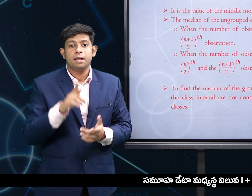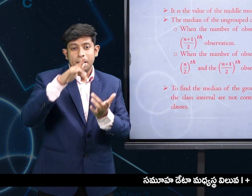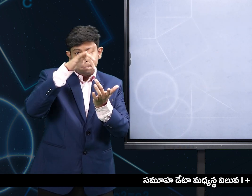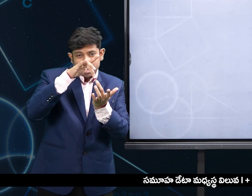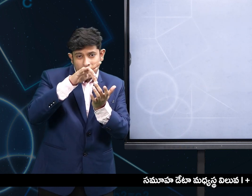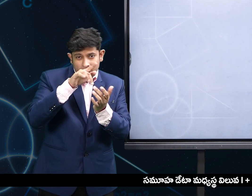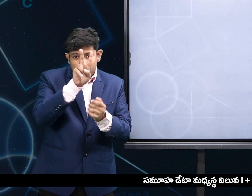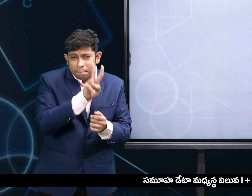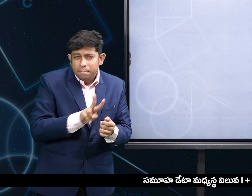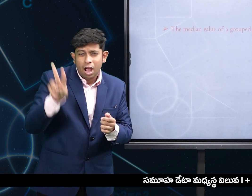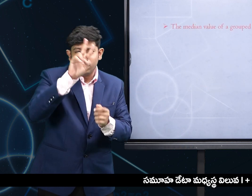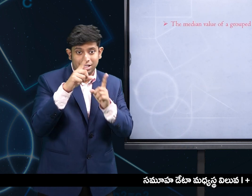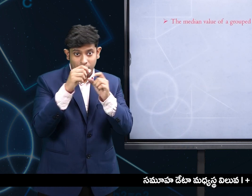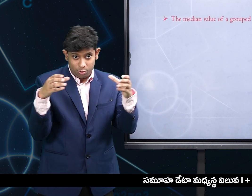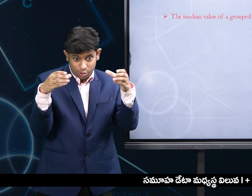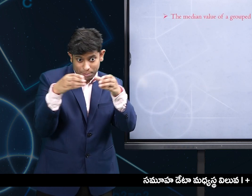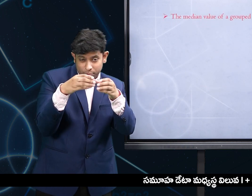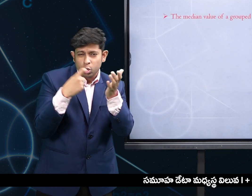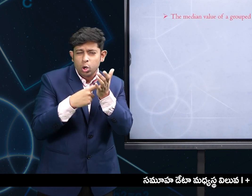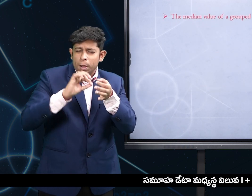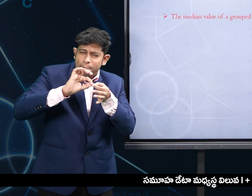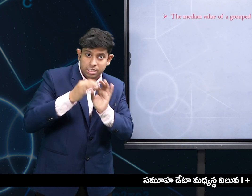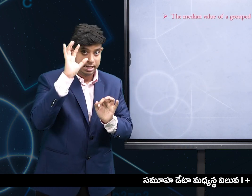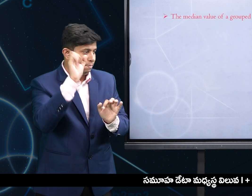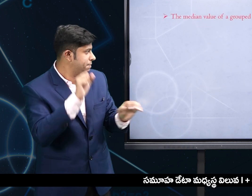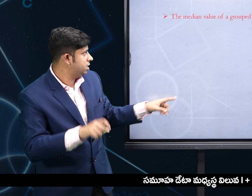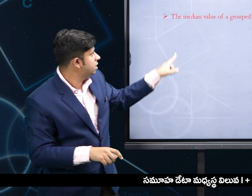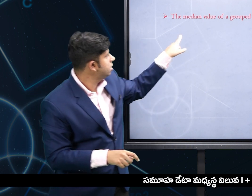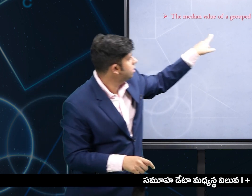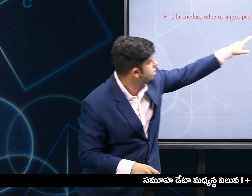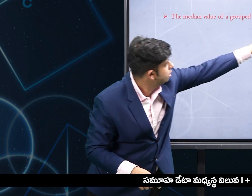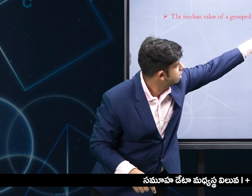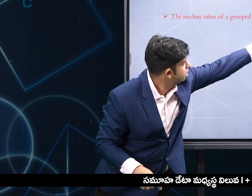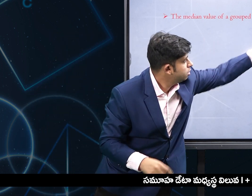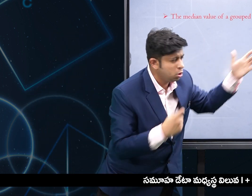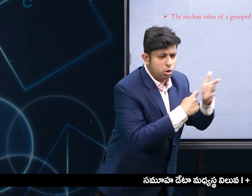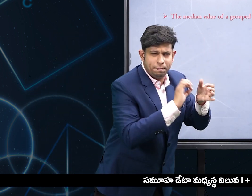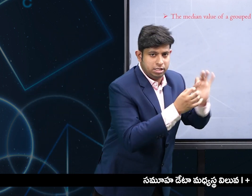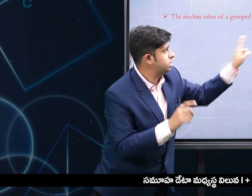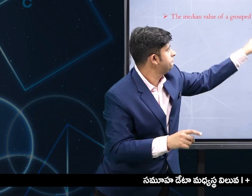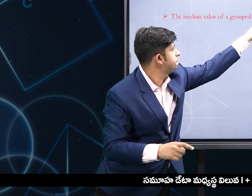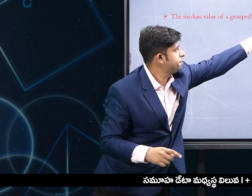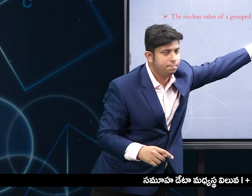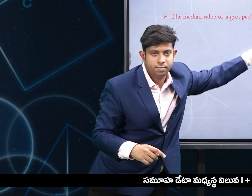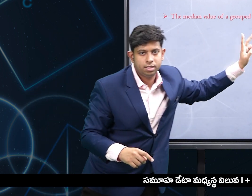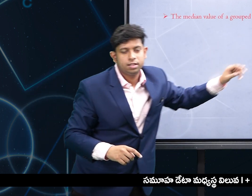సమూహ డేటా మధ్యస్థ విలువ L ప్లస్ n/2 మైనస్ CF/F ఇంటూ